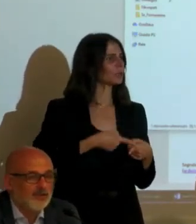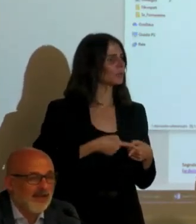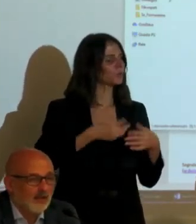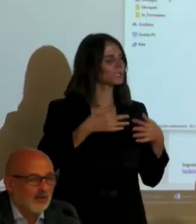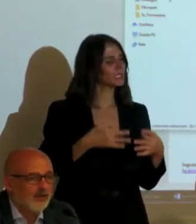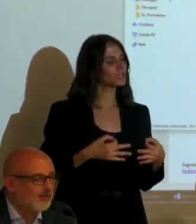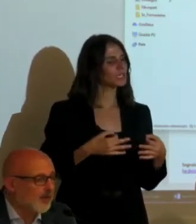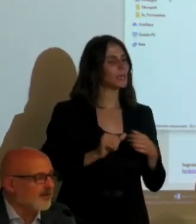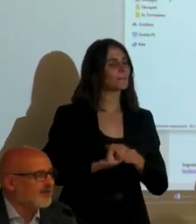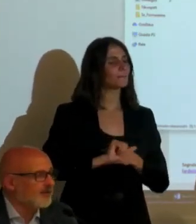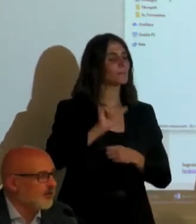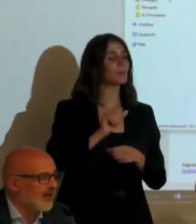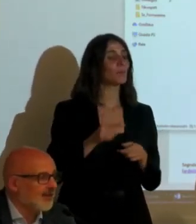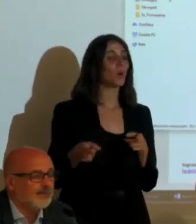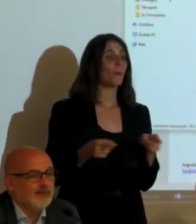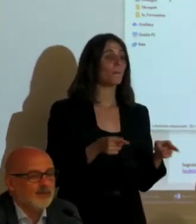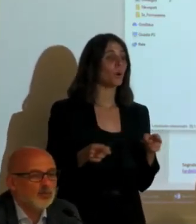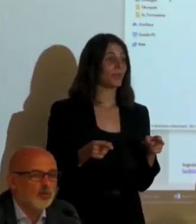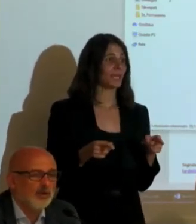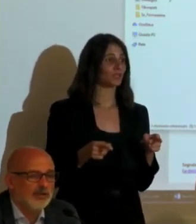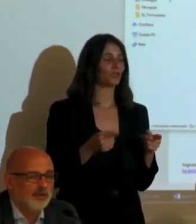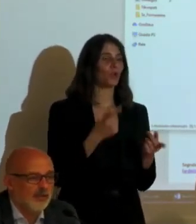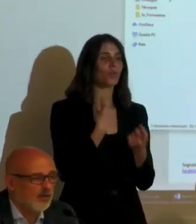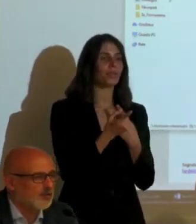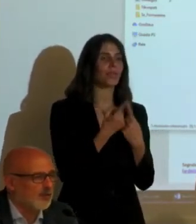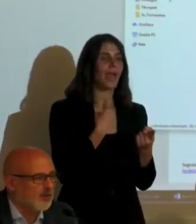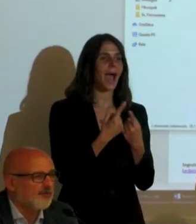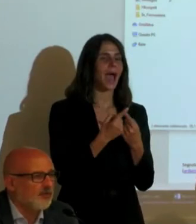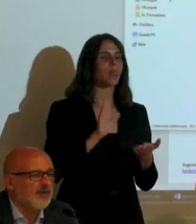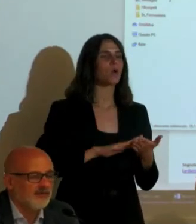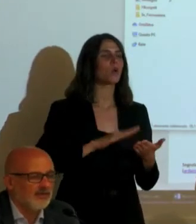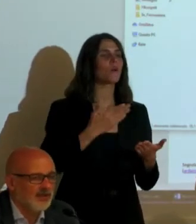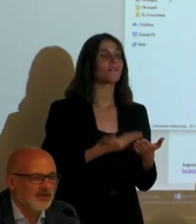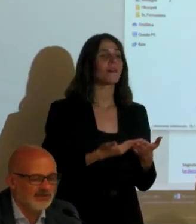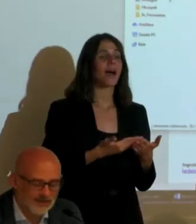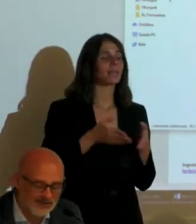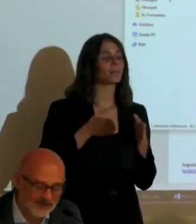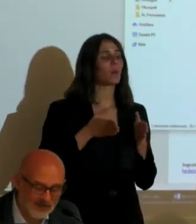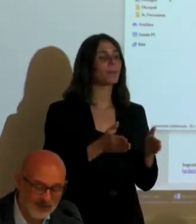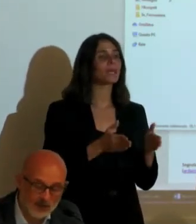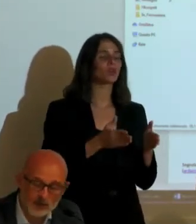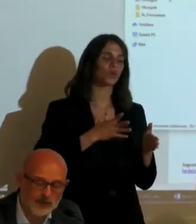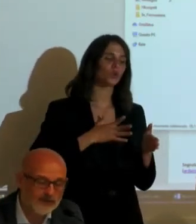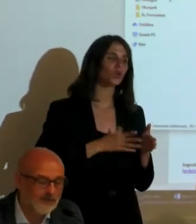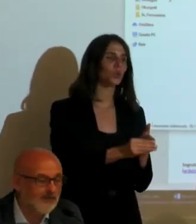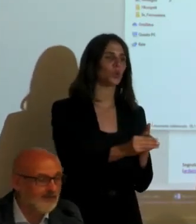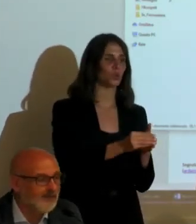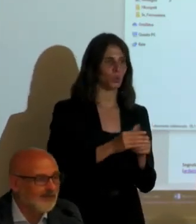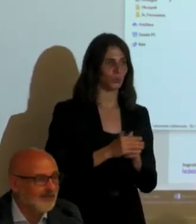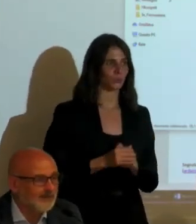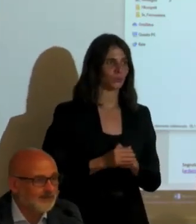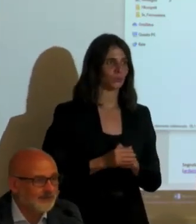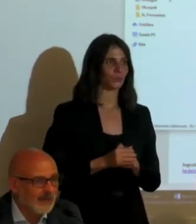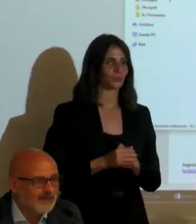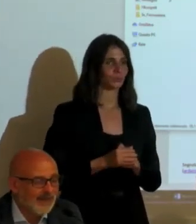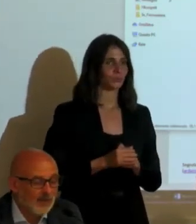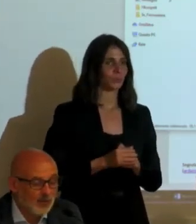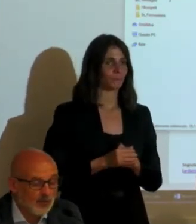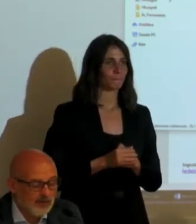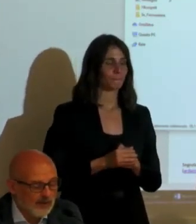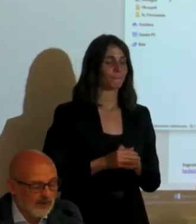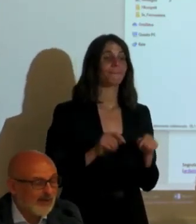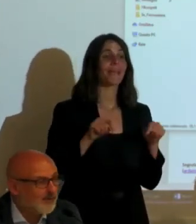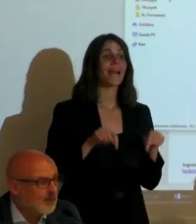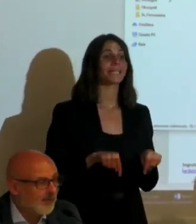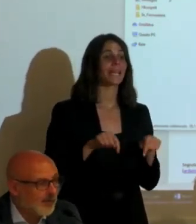momento di dialogo che poi durerà per tutto il percorso qualora voi vi vogliate iscrivere con noi. Andrei con